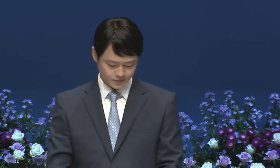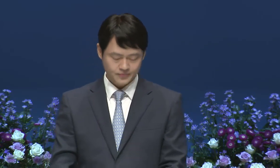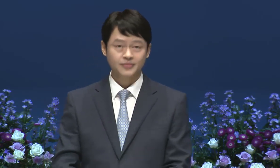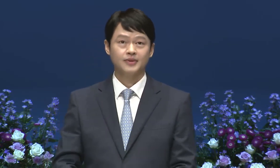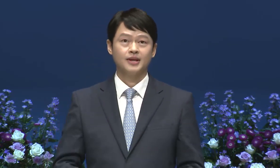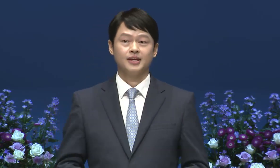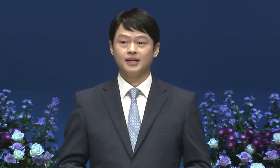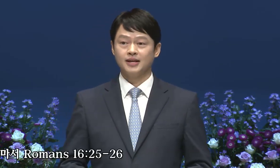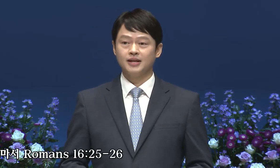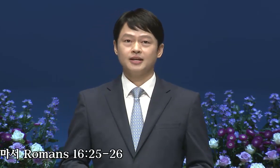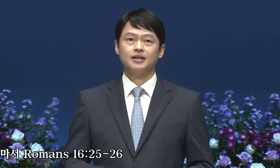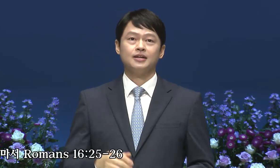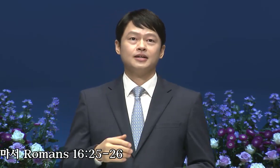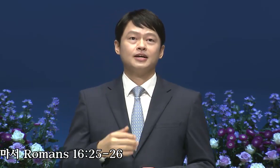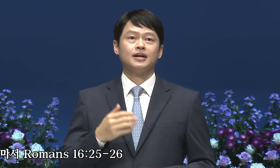성경 구절 준비된 거 띄워주시죠.